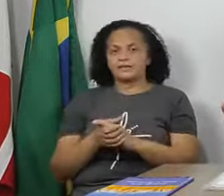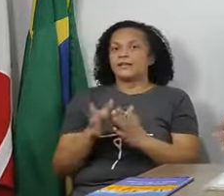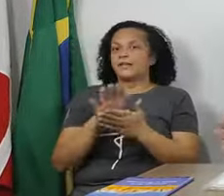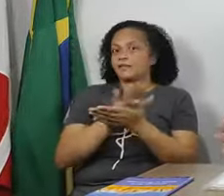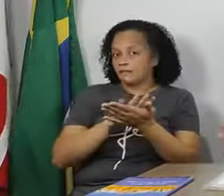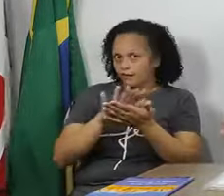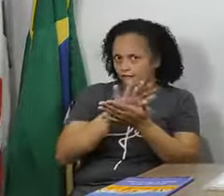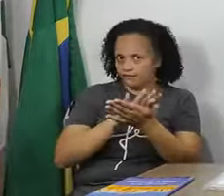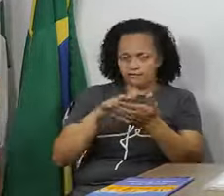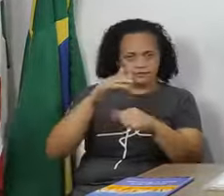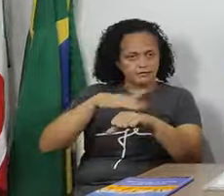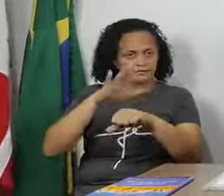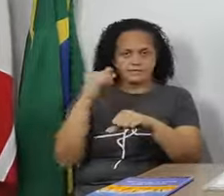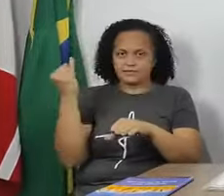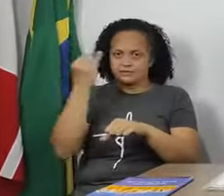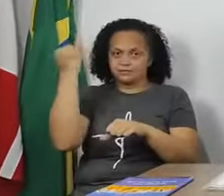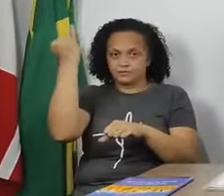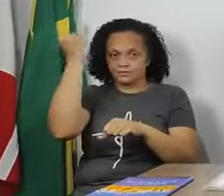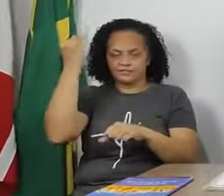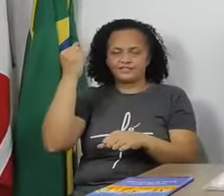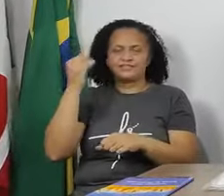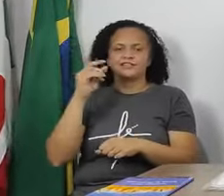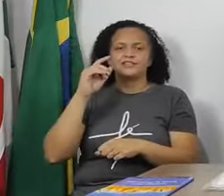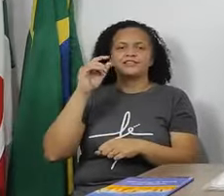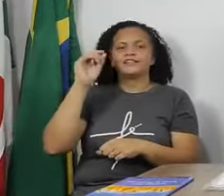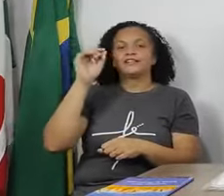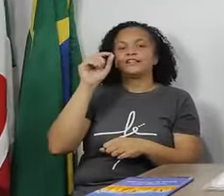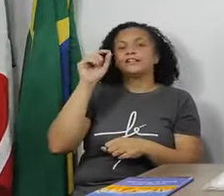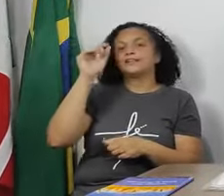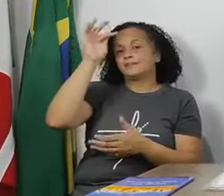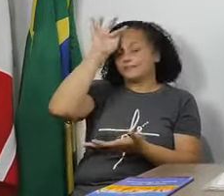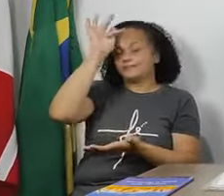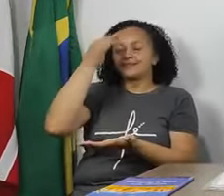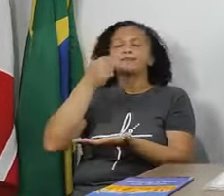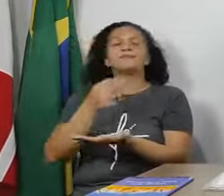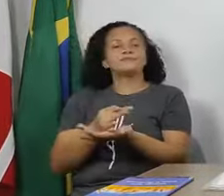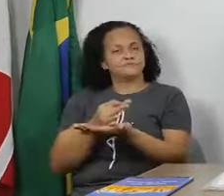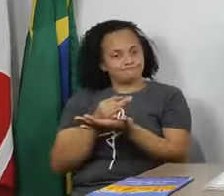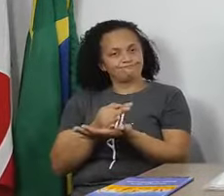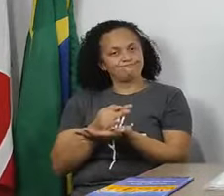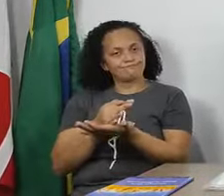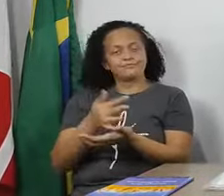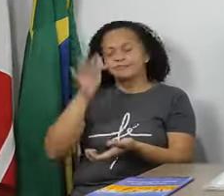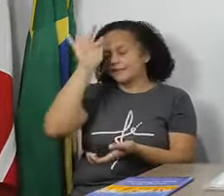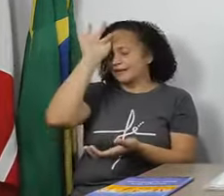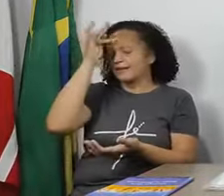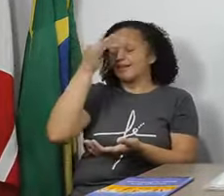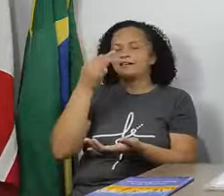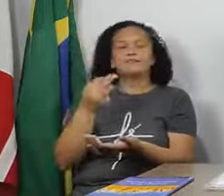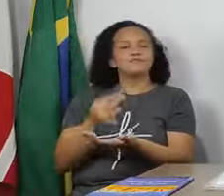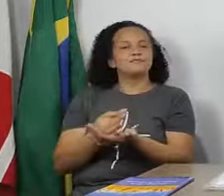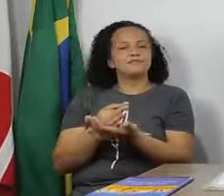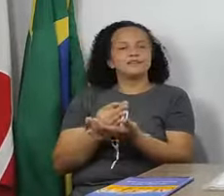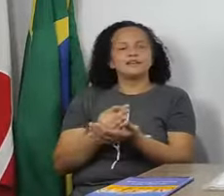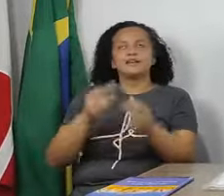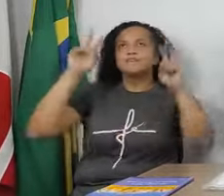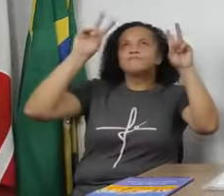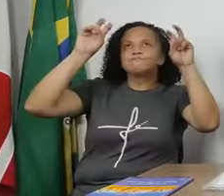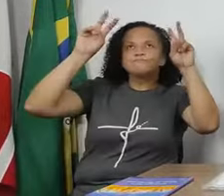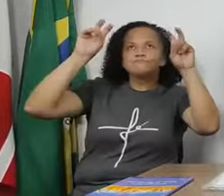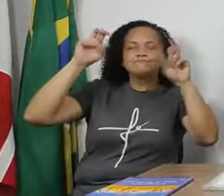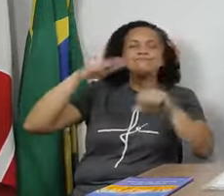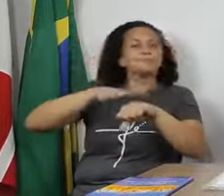na Bíblia do que a fé, né? A fé é o assunto mais importante